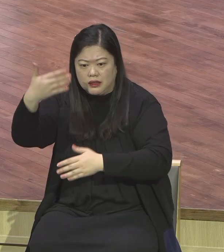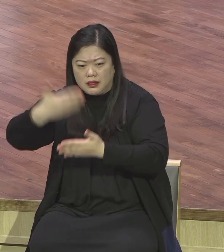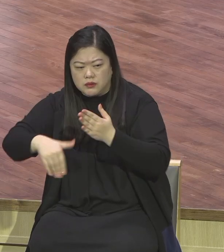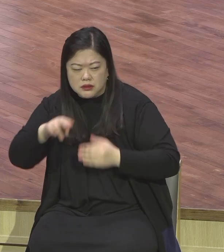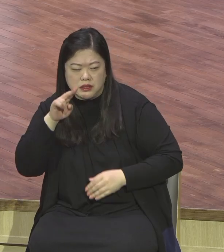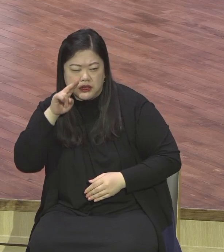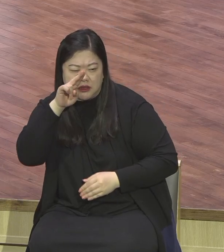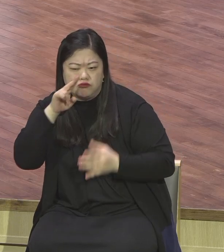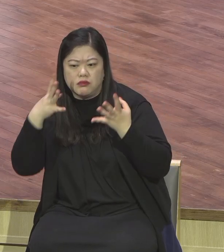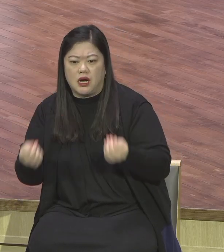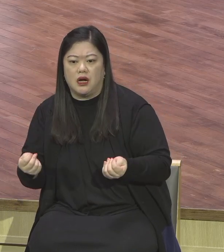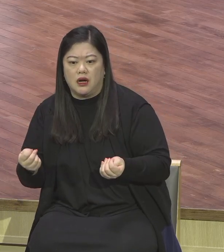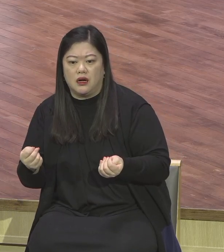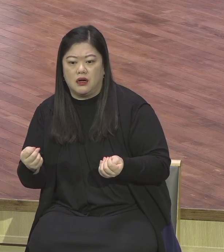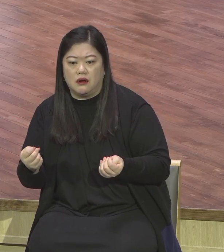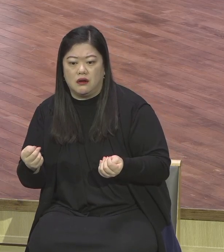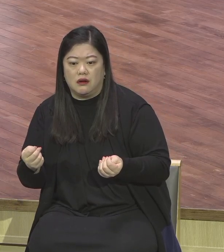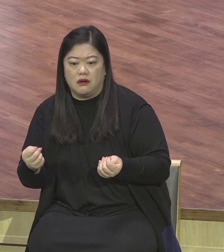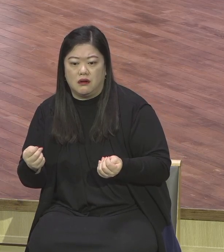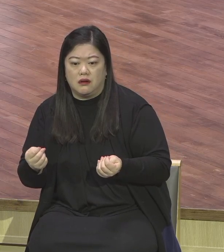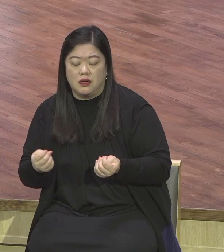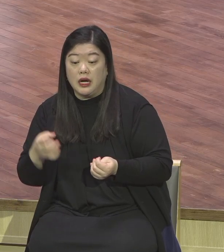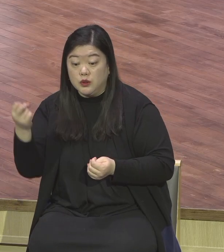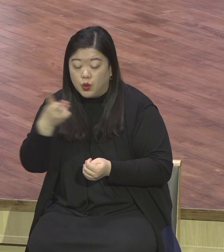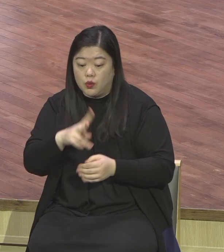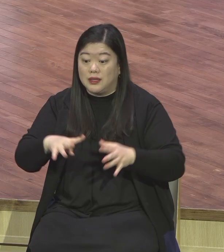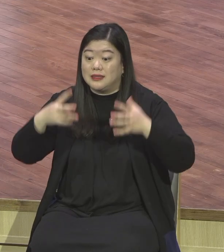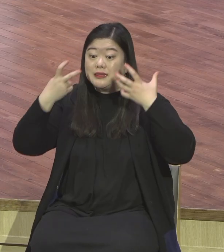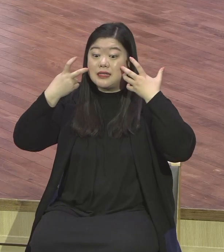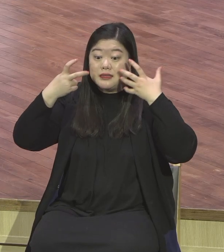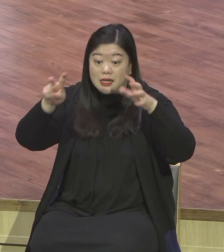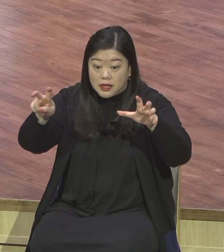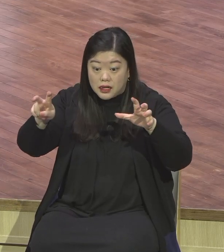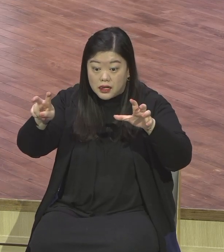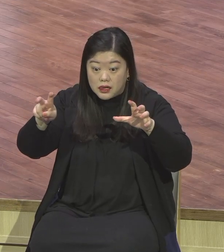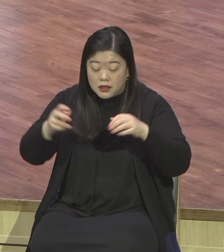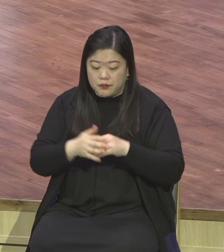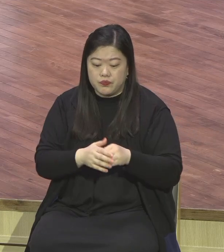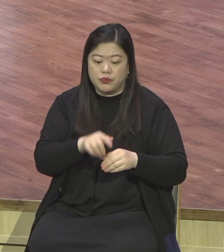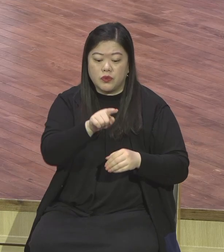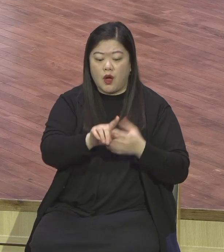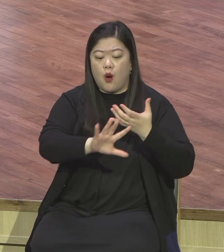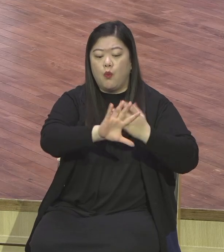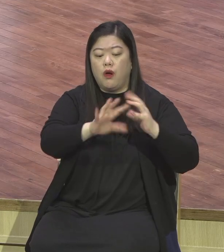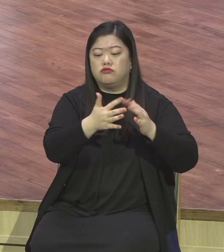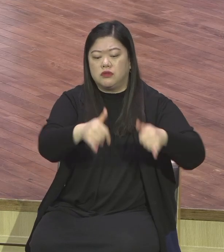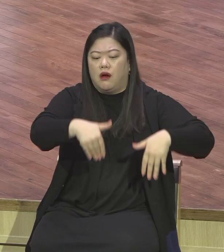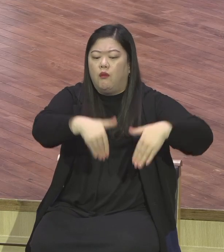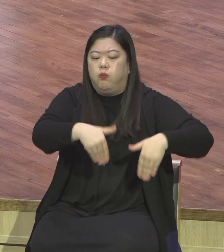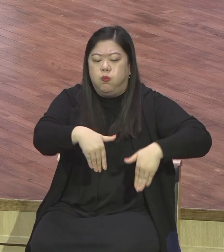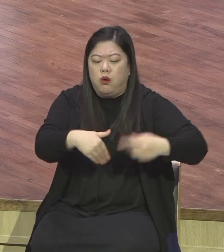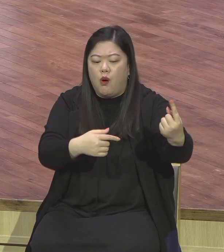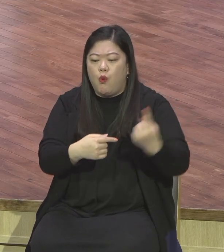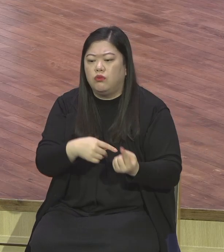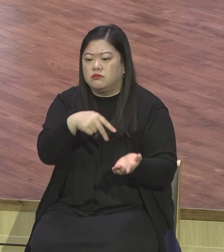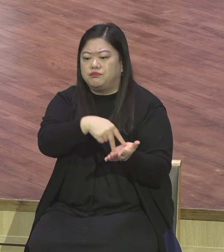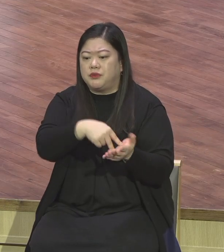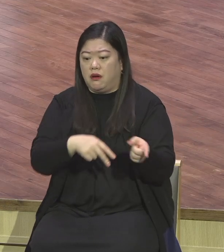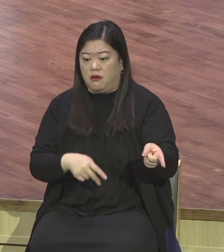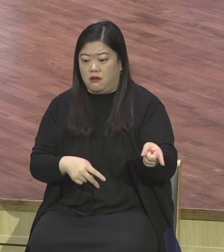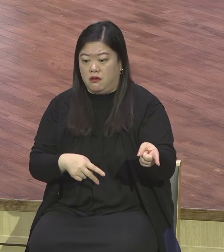총리 아니 다른 나라에 포로로 온 놈이 이 지금 왕의 최고 총회를 받으니까 그